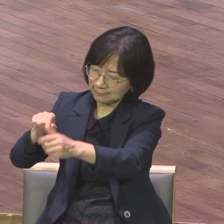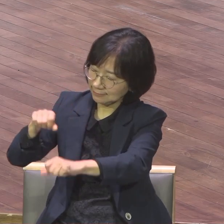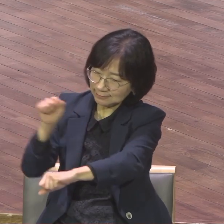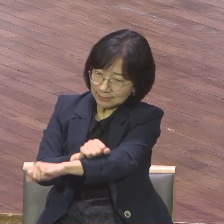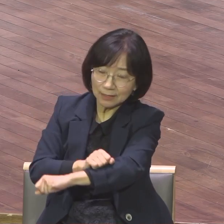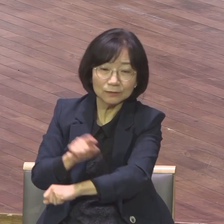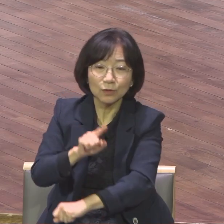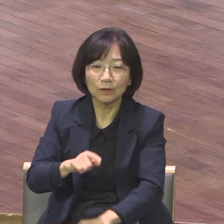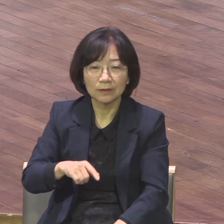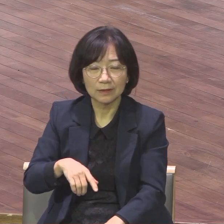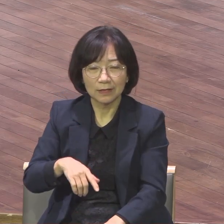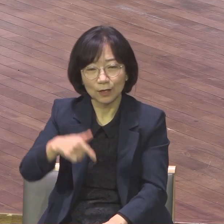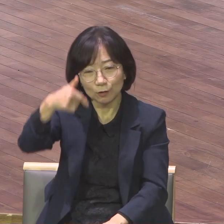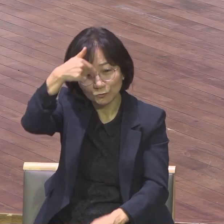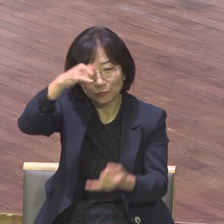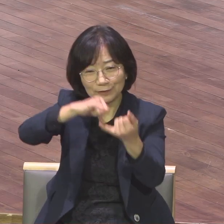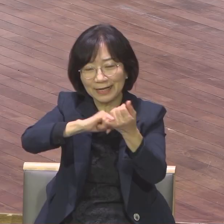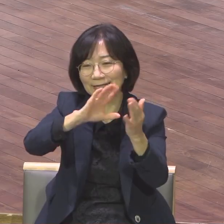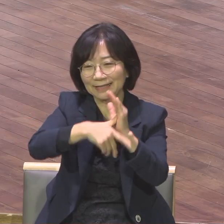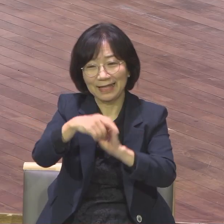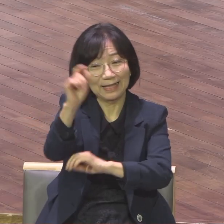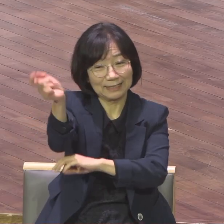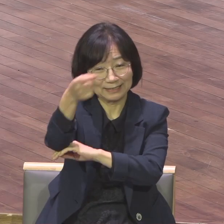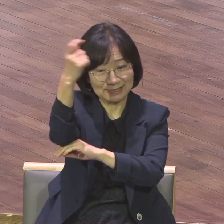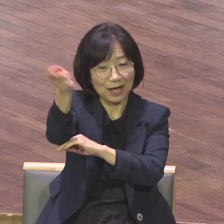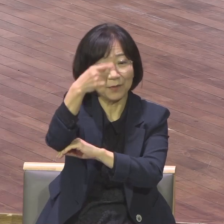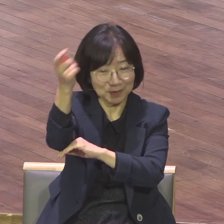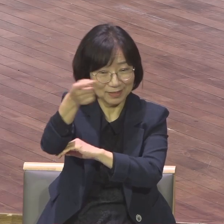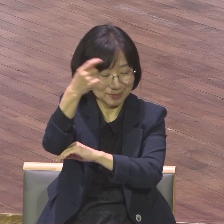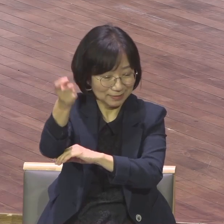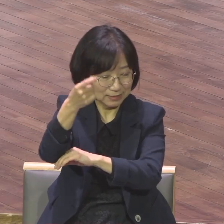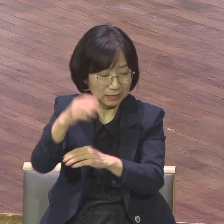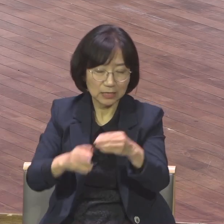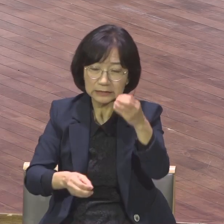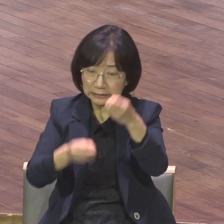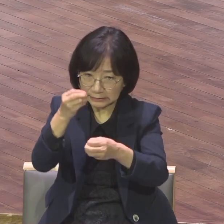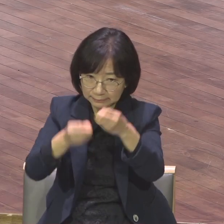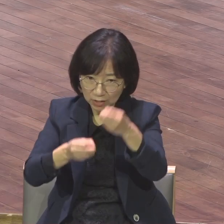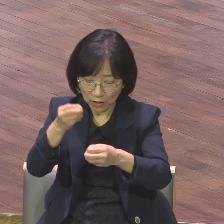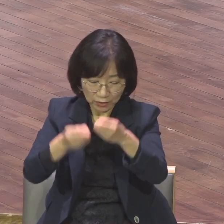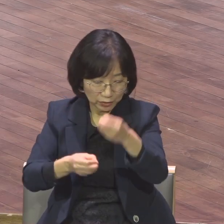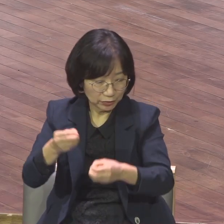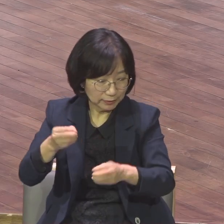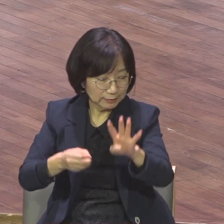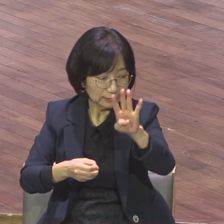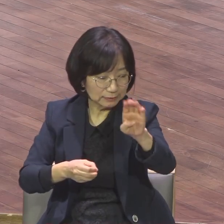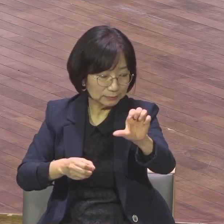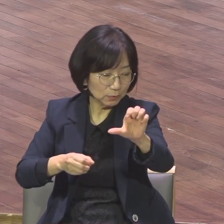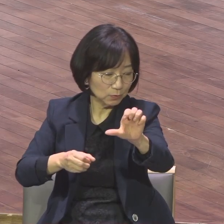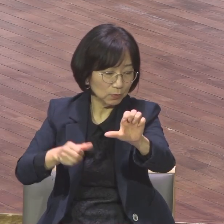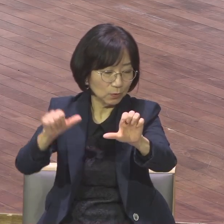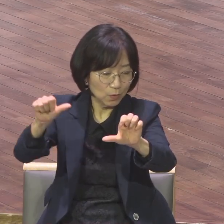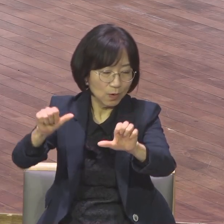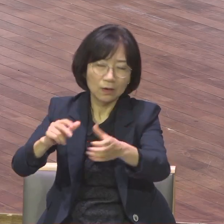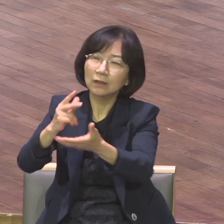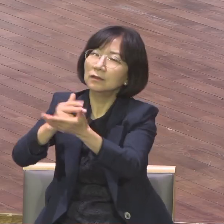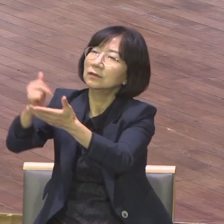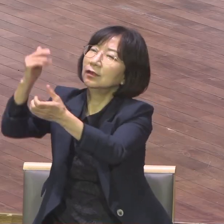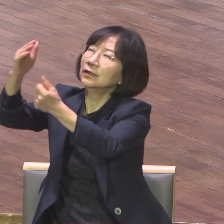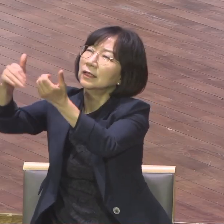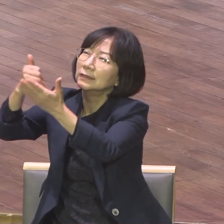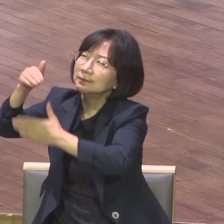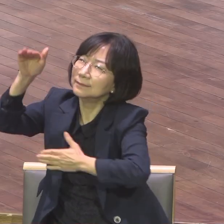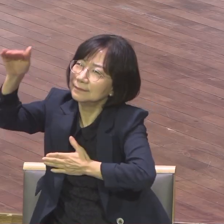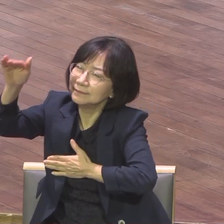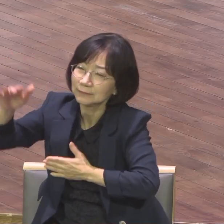바울이에요. 다윗이 시편 40편 5절에 이렇게 고백합니다. 여호와 나의 하나님이여